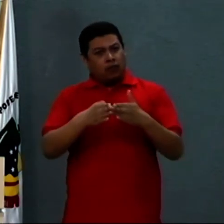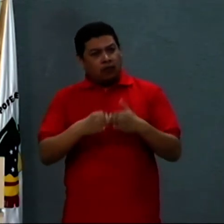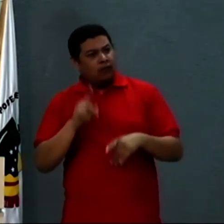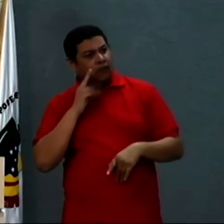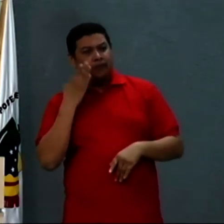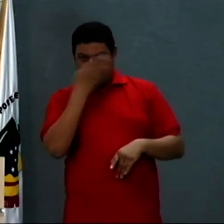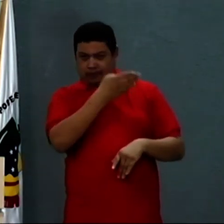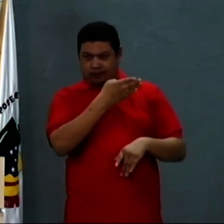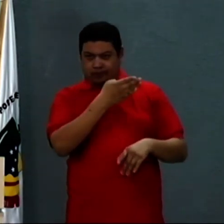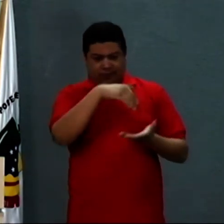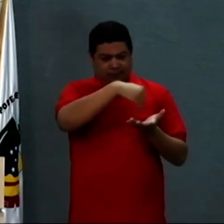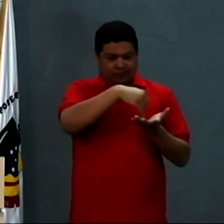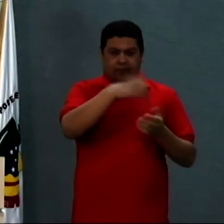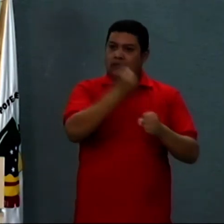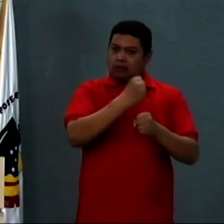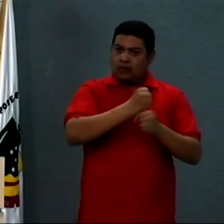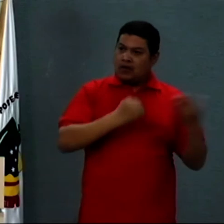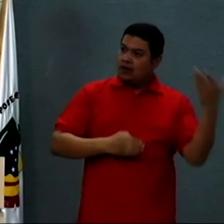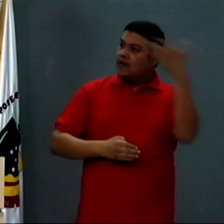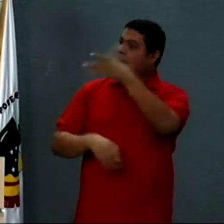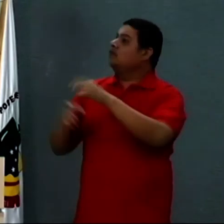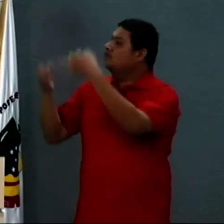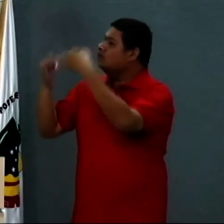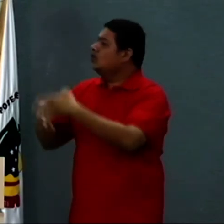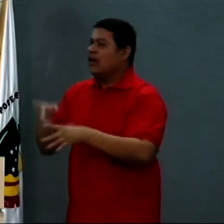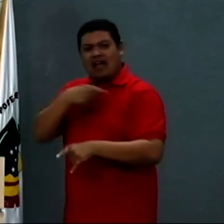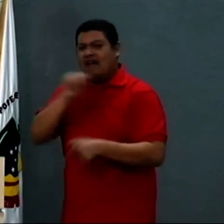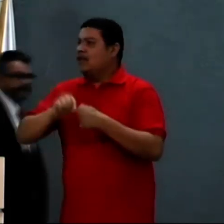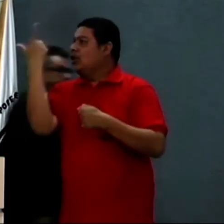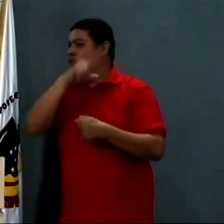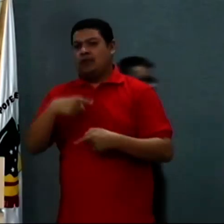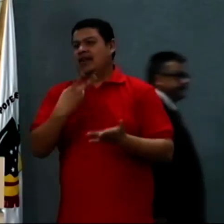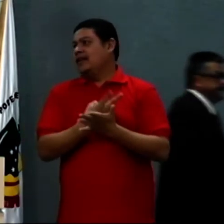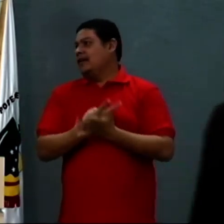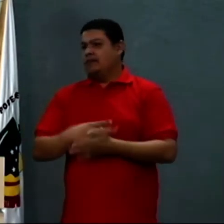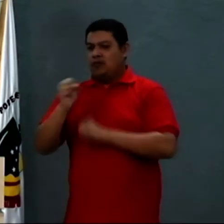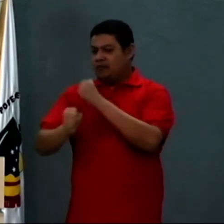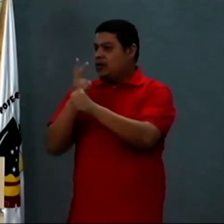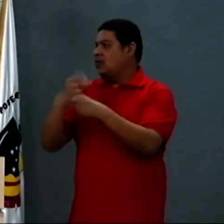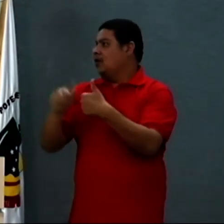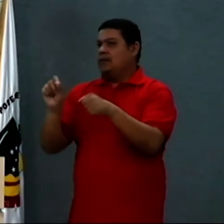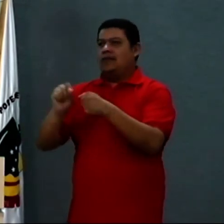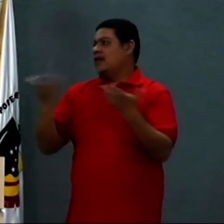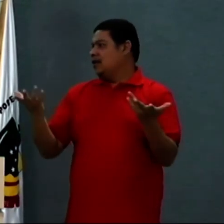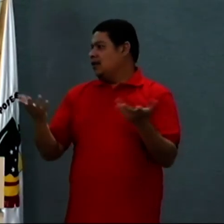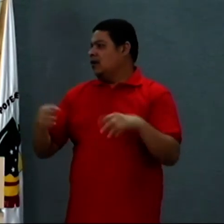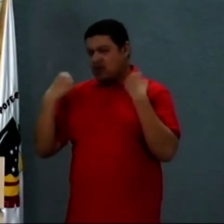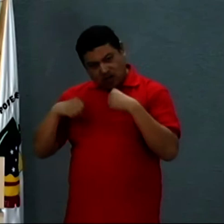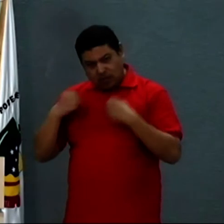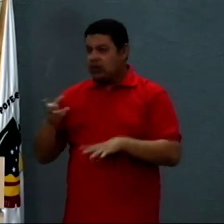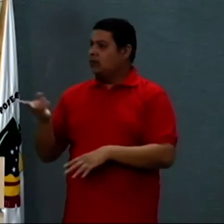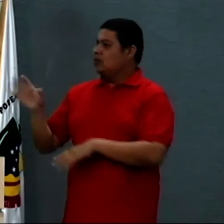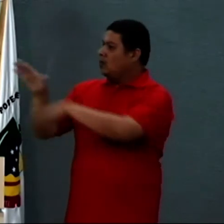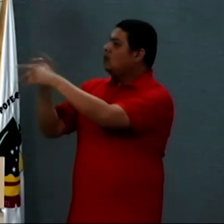procure e acione essa empresa, para que ela vai refazer o trabalho. Já que nós temos 5 anos para fazer, e quantas vezes necessário for fazer, então temos